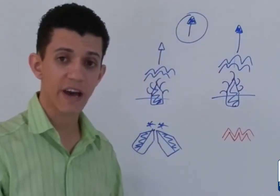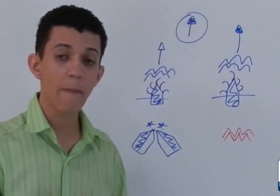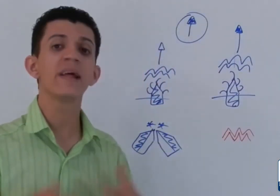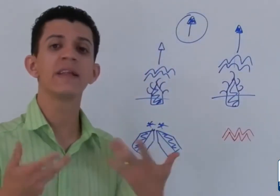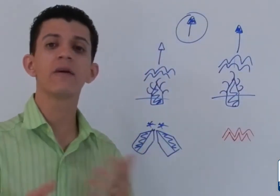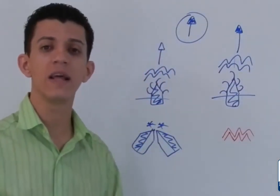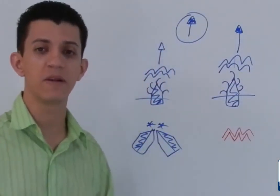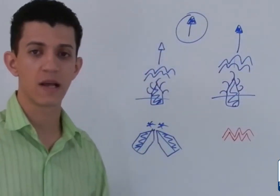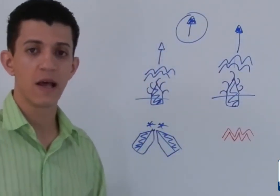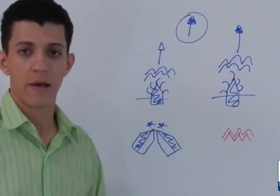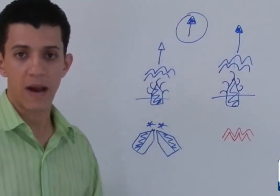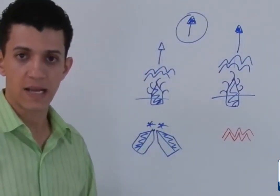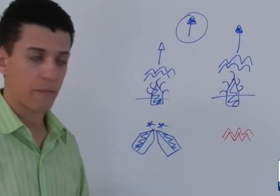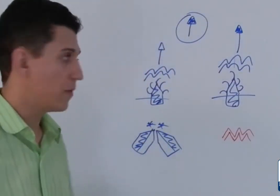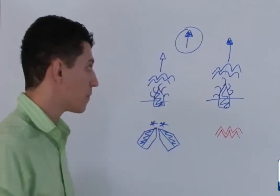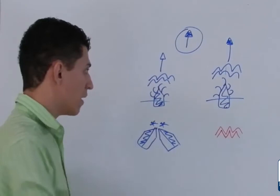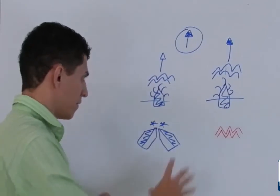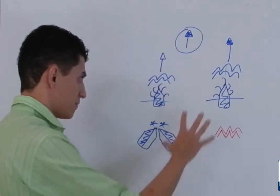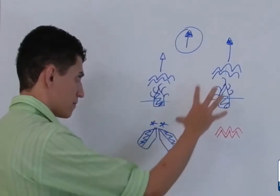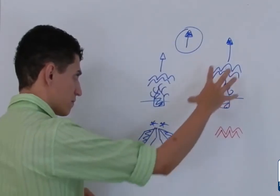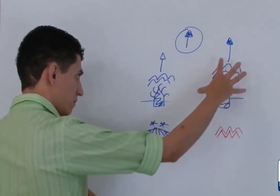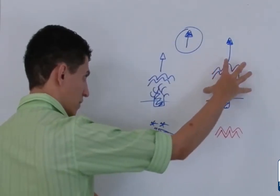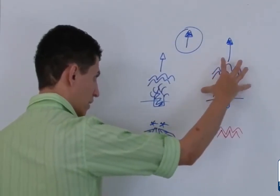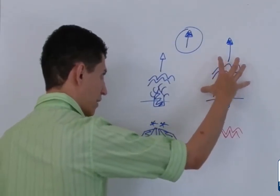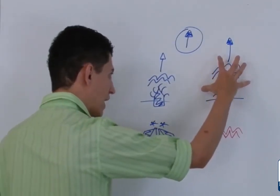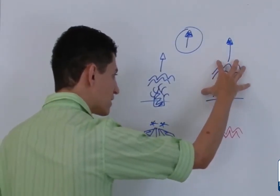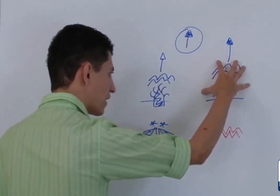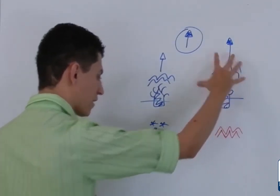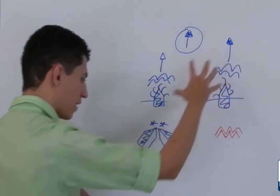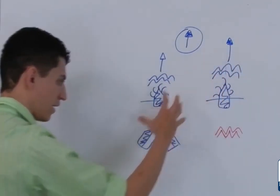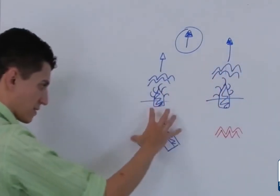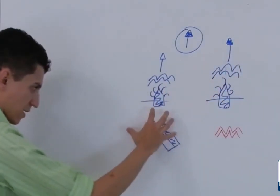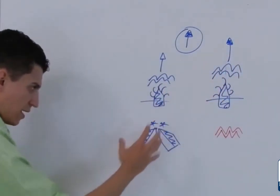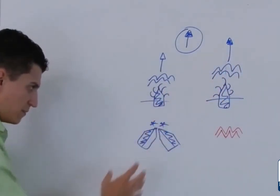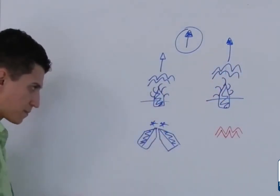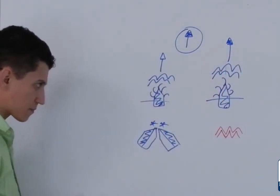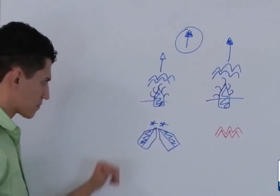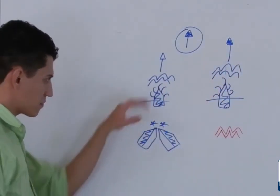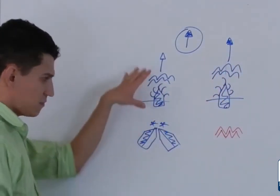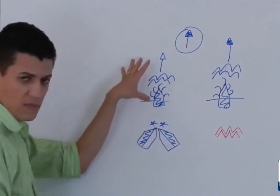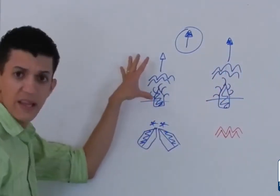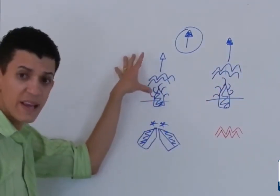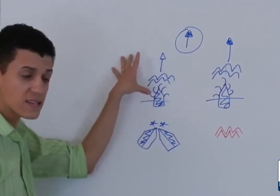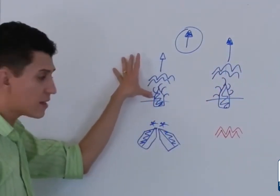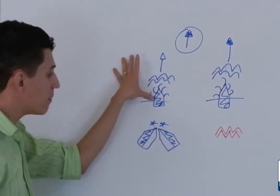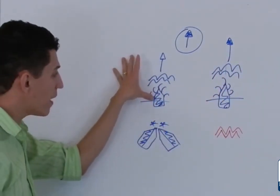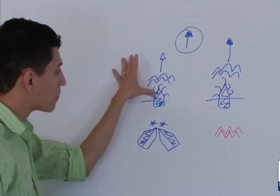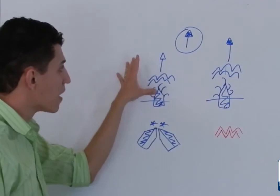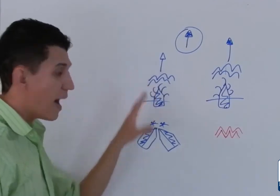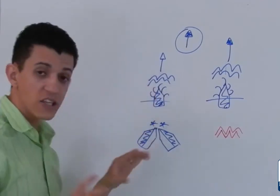vai aprendendo a libras mais rápido. Nessa escrita aqui, nessa daqui, e nessa aqui também, a